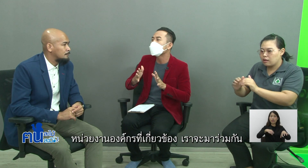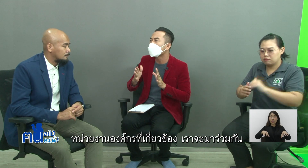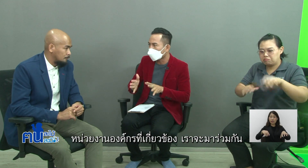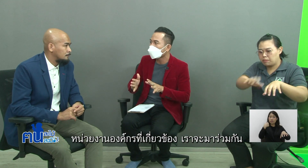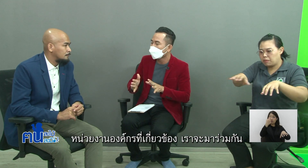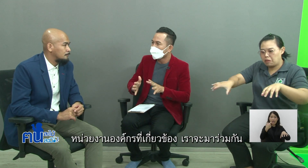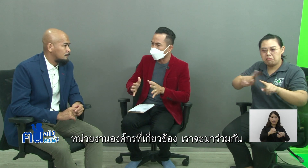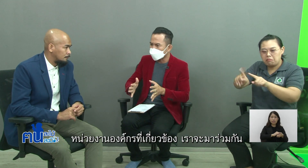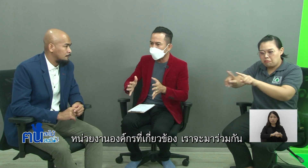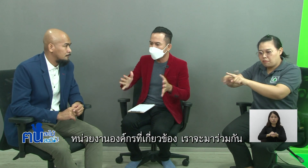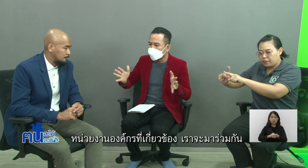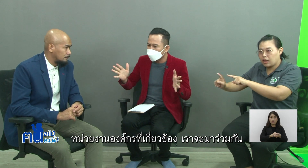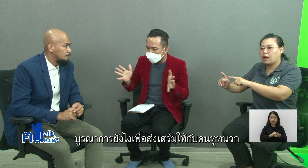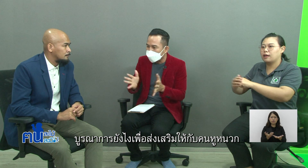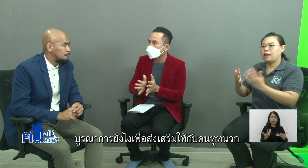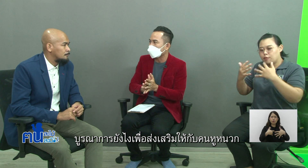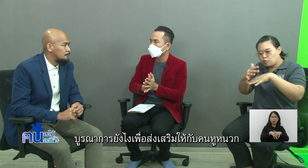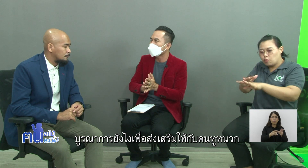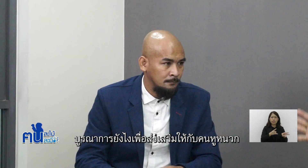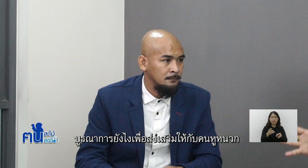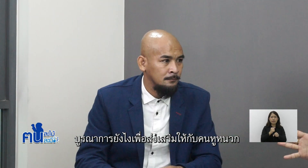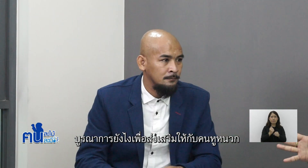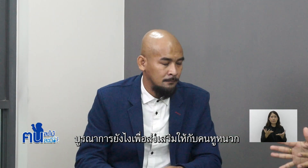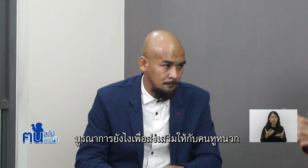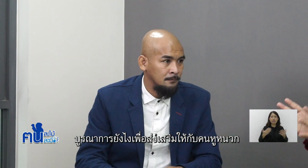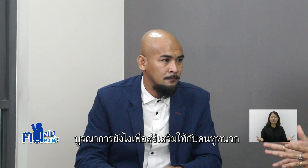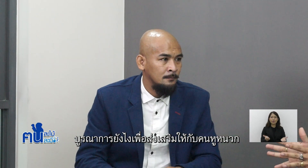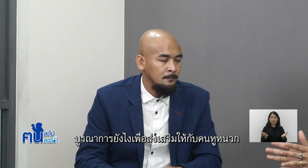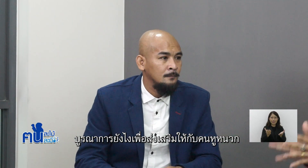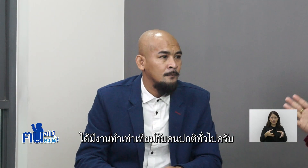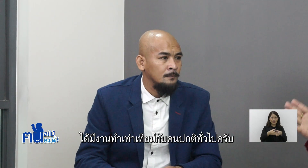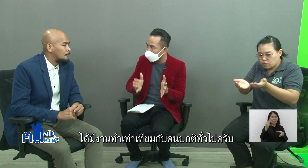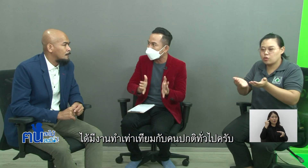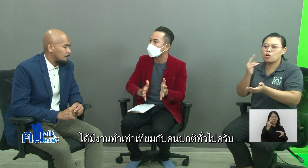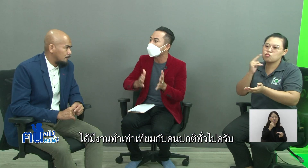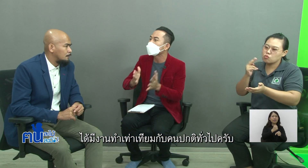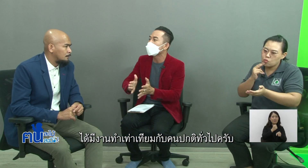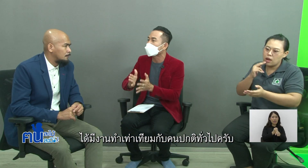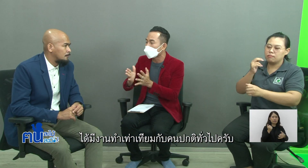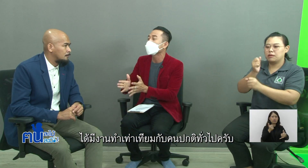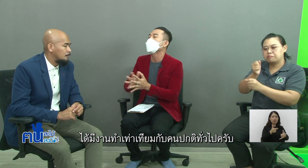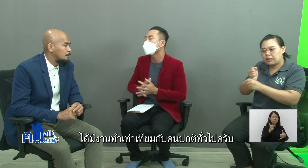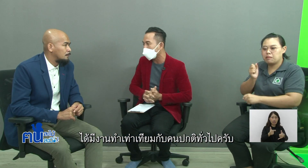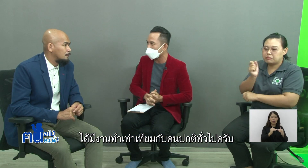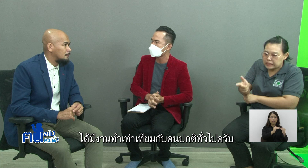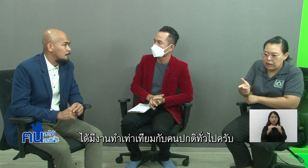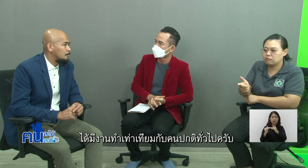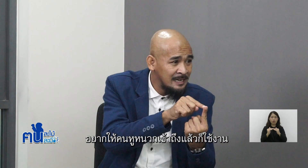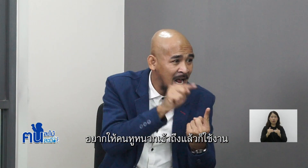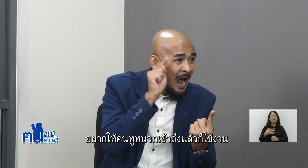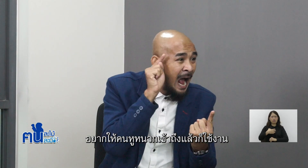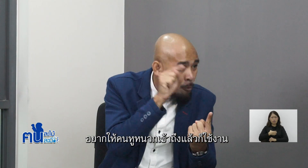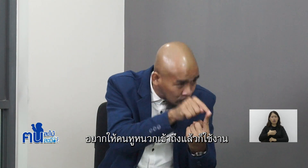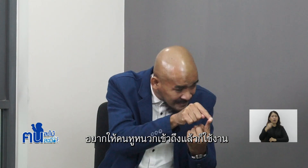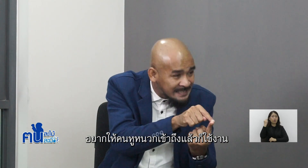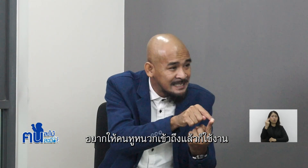องค์กรที่เกี่ยวข้องเราจะมาร่วมกันบูรณาการอย่างไรเพื่อส่งเสริมให้กับคนหูหนวกได้มีงานทำเท่าเทียมกับคนปกติทั่วไปครับ อย